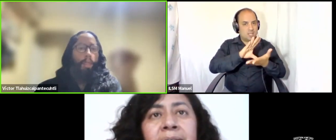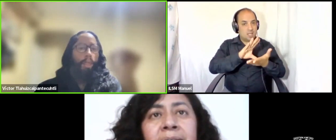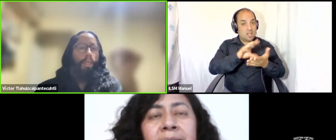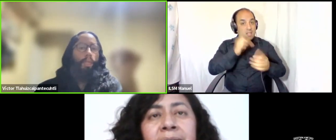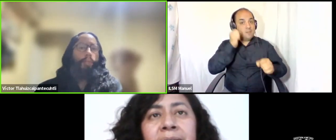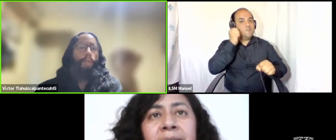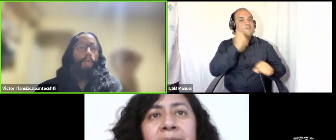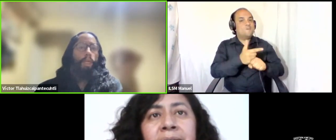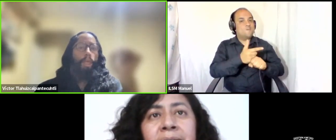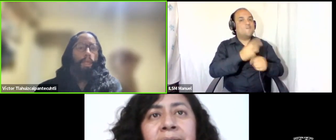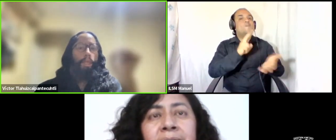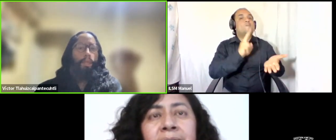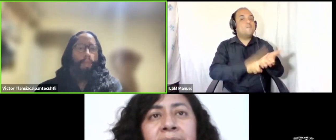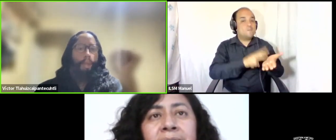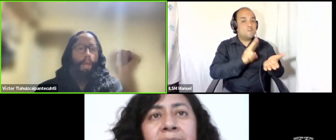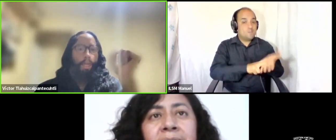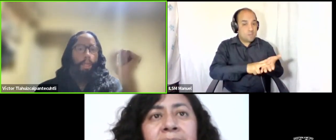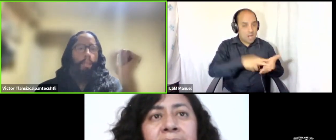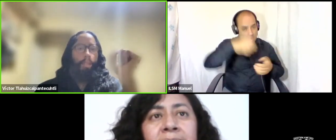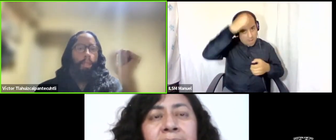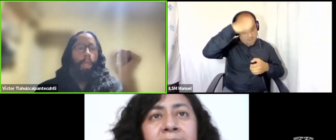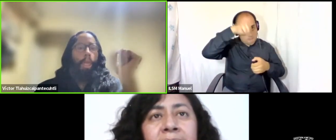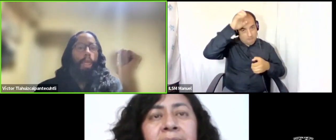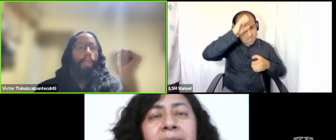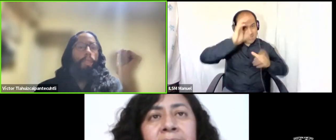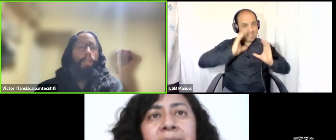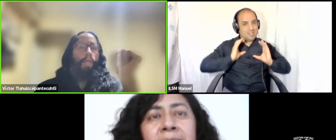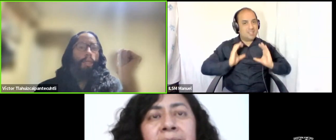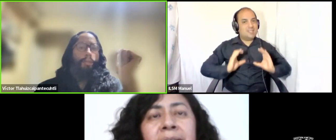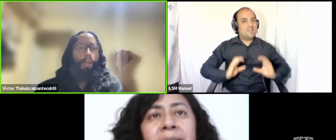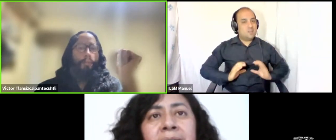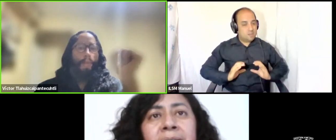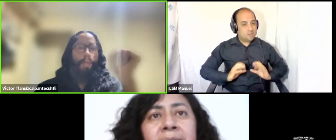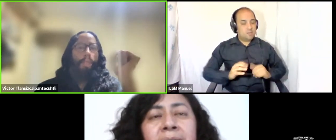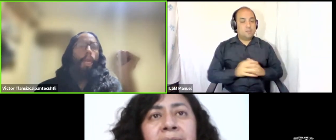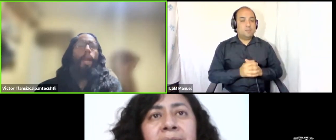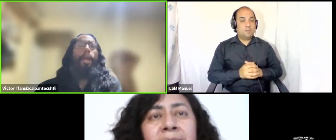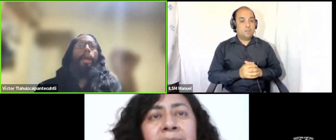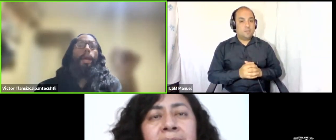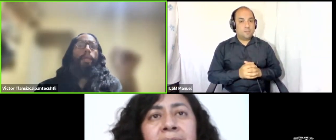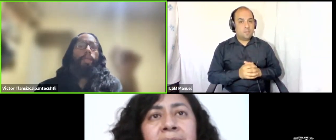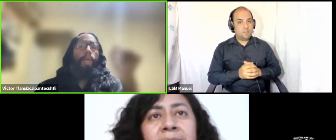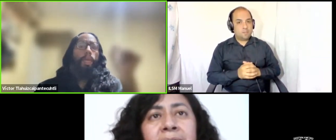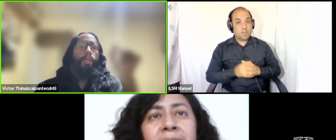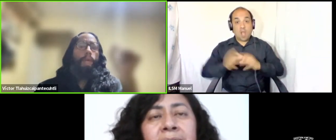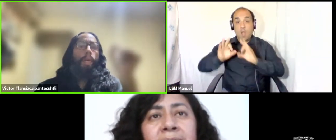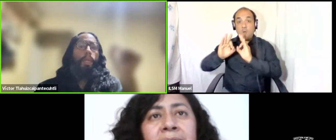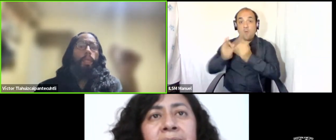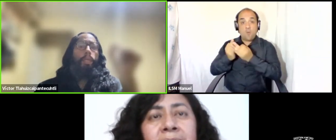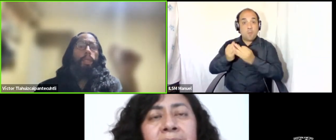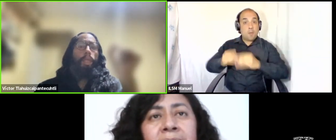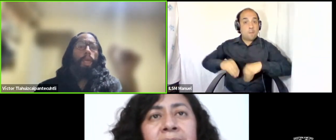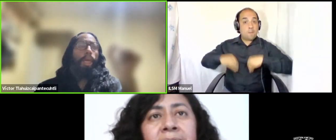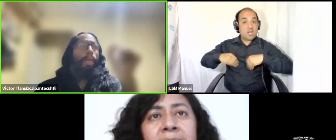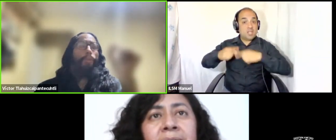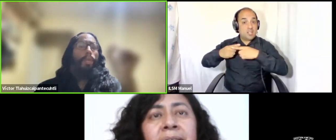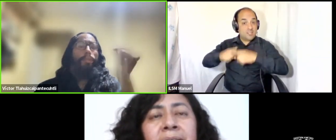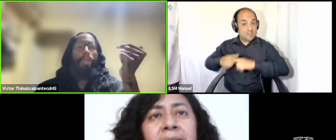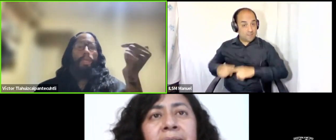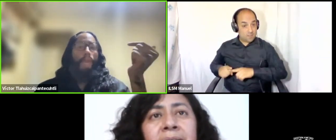a todas estas experiencias corporales, ¿no? Estas otras de formas de vida a través de las cuales no